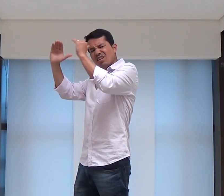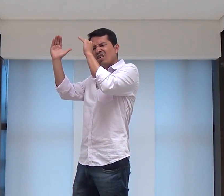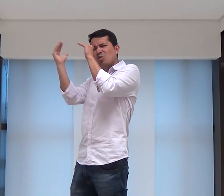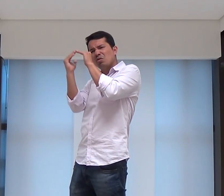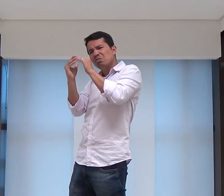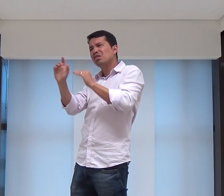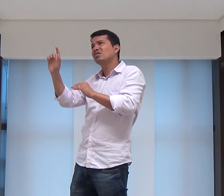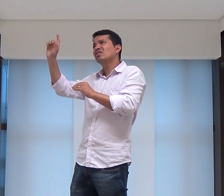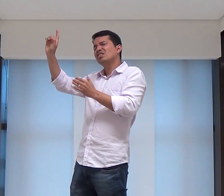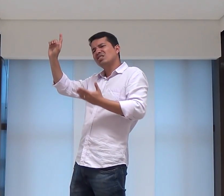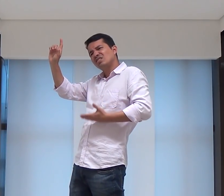Então nós precisamos